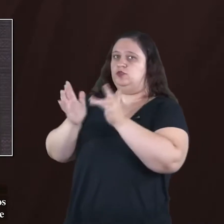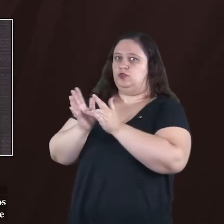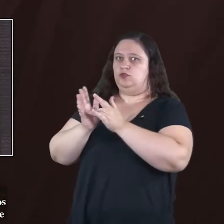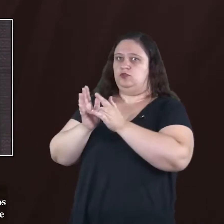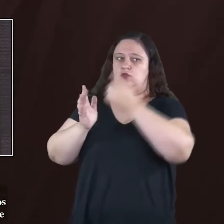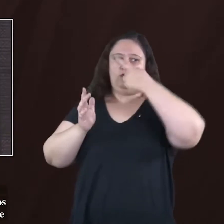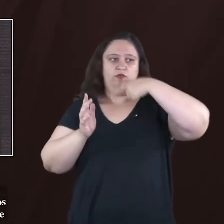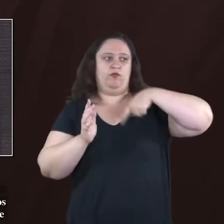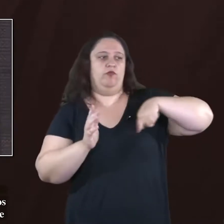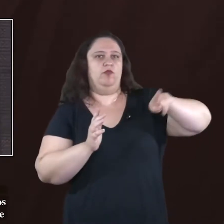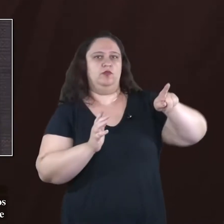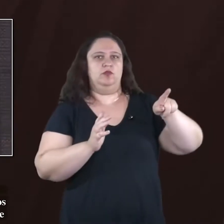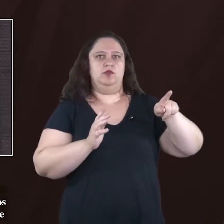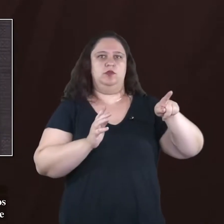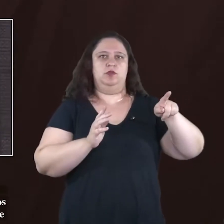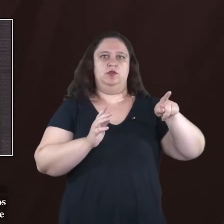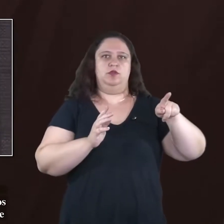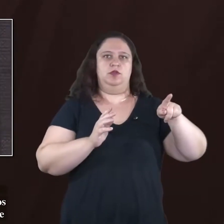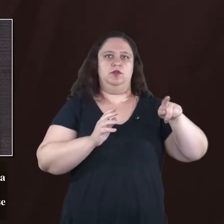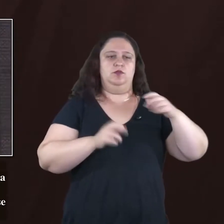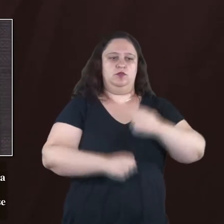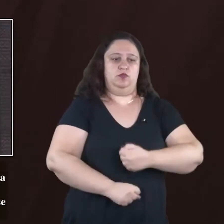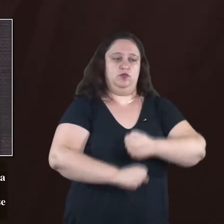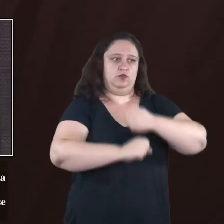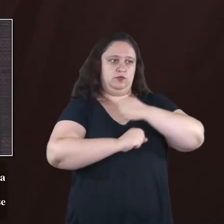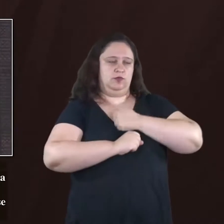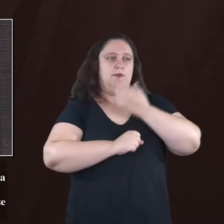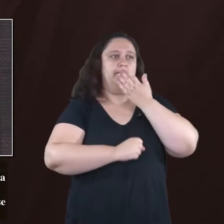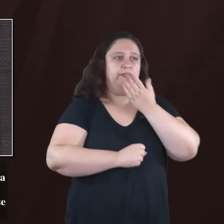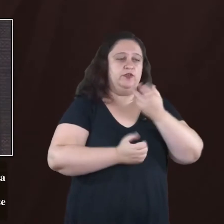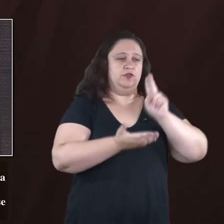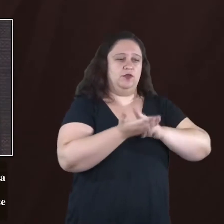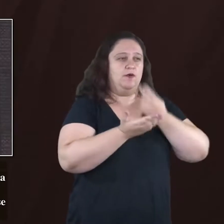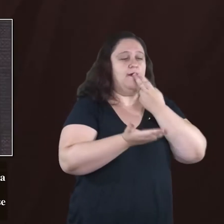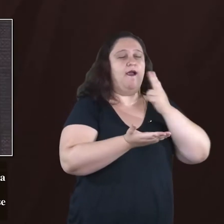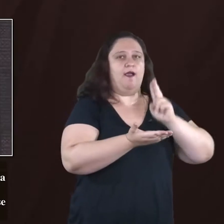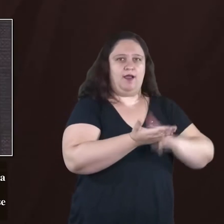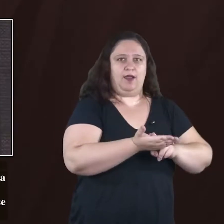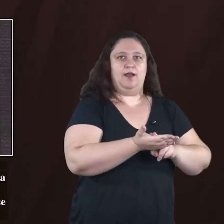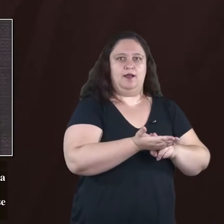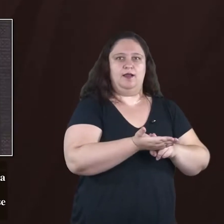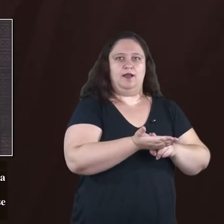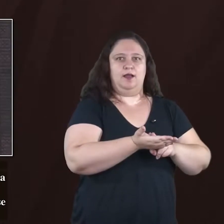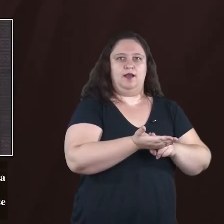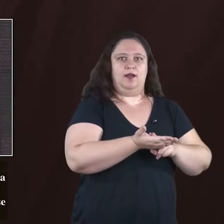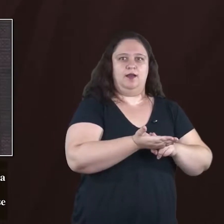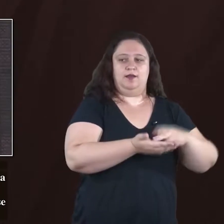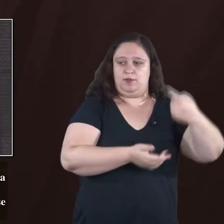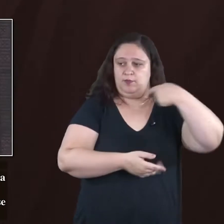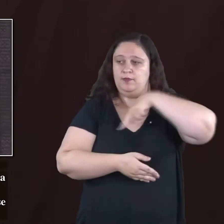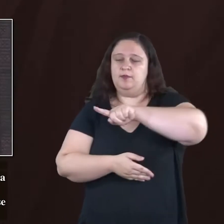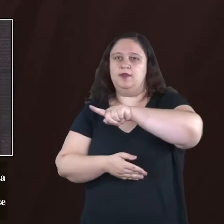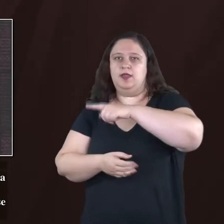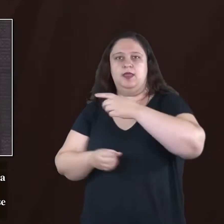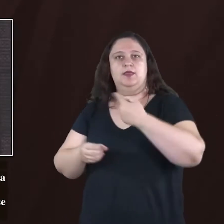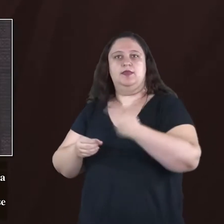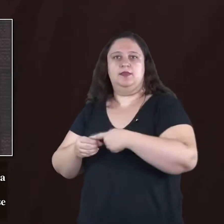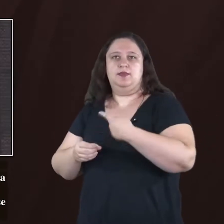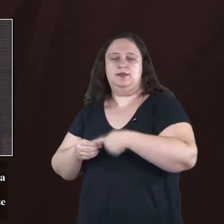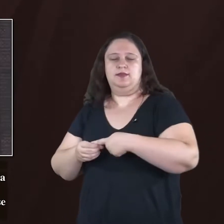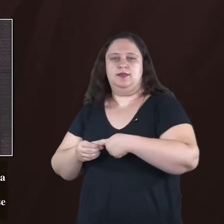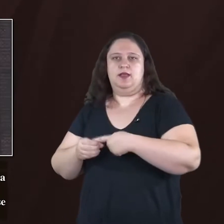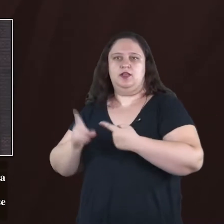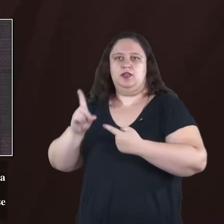sumo sacerdote e lhe pediu cartas para as sinagogas de Damasco, a fim de que,